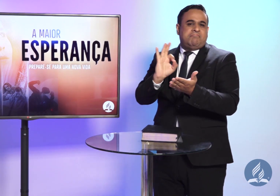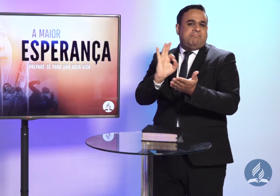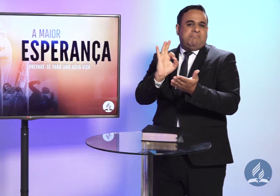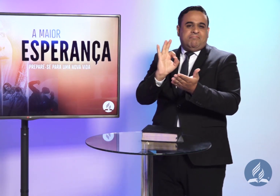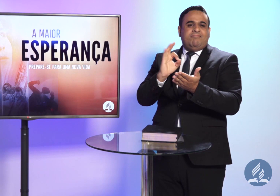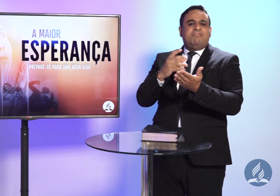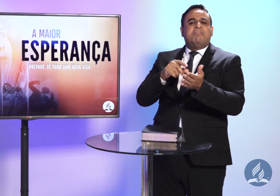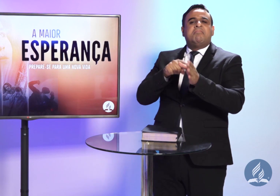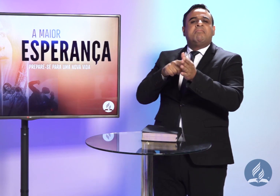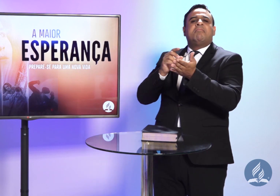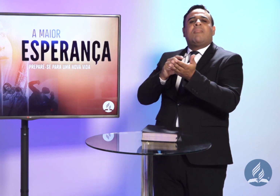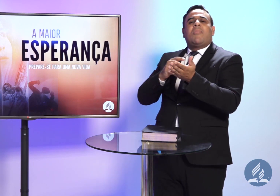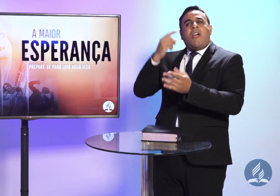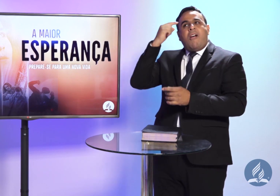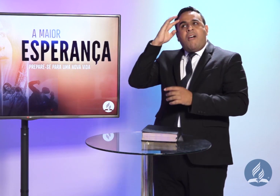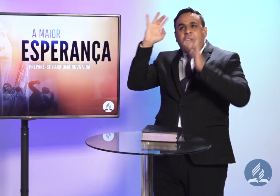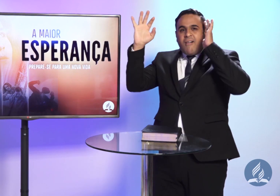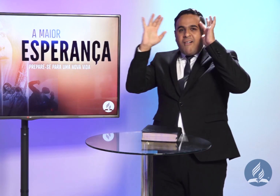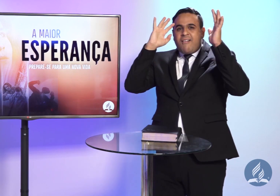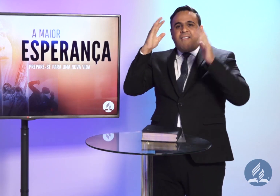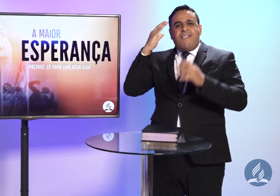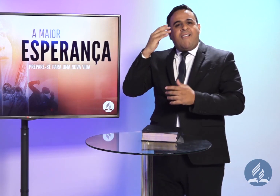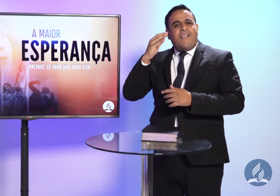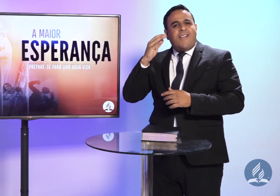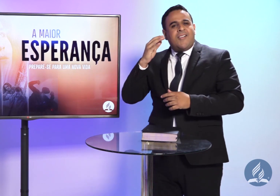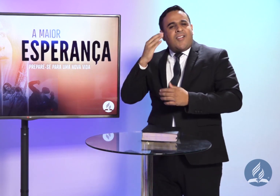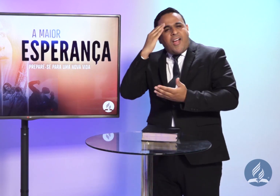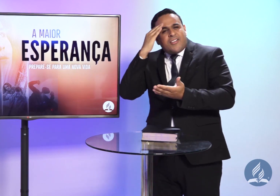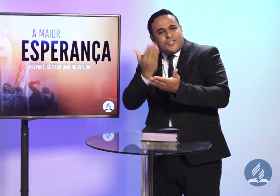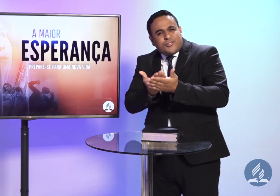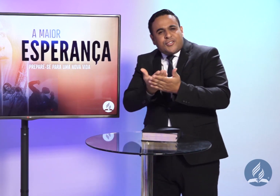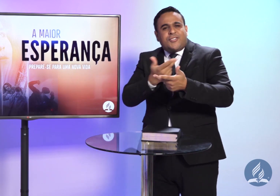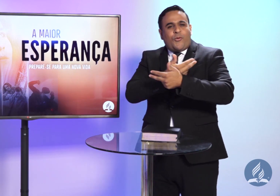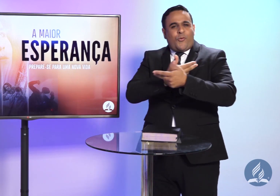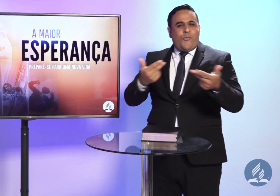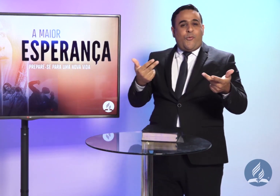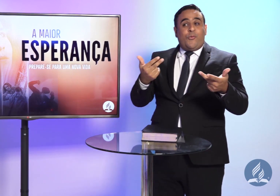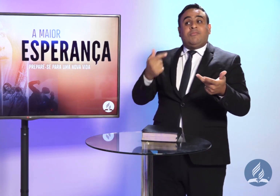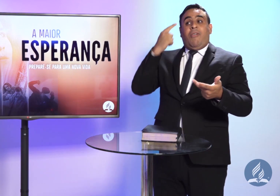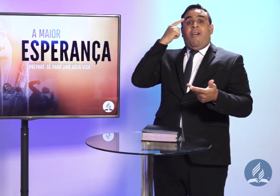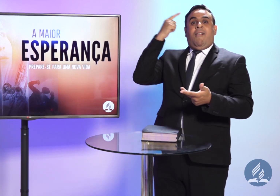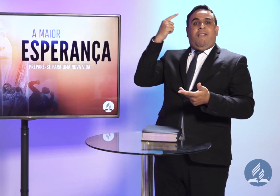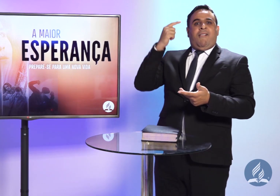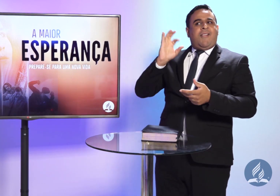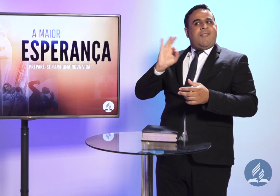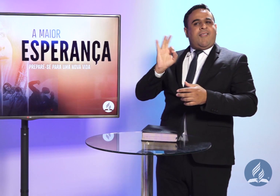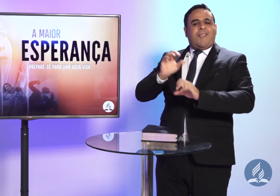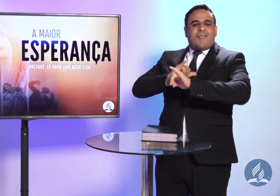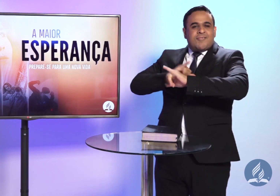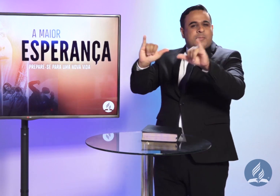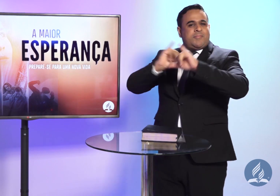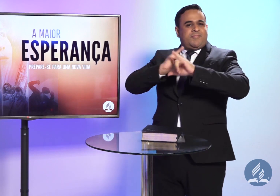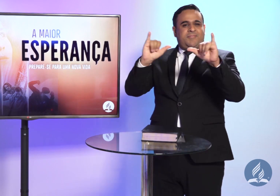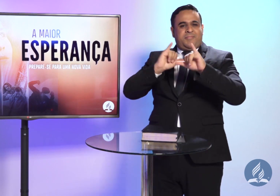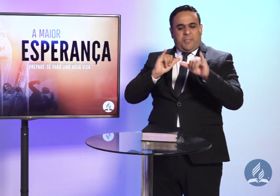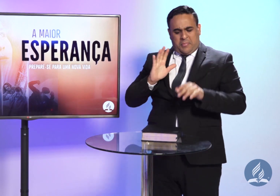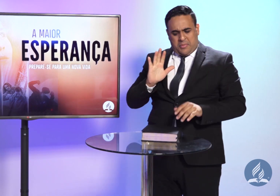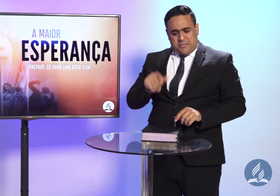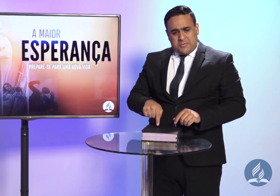Bíblia como deveriam estudar, ou não se aprofundam num conhecimento bíblico, teológico, para poder entender